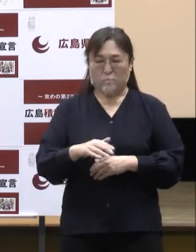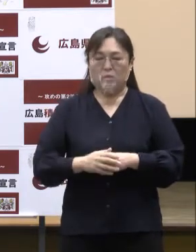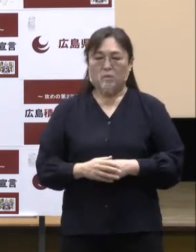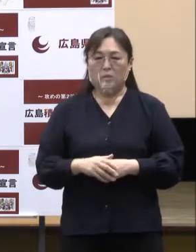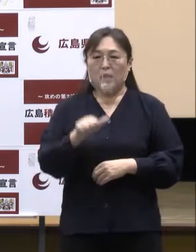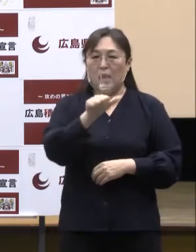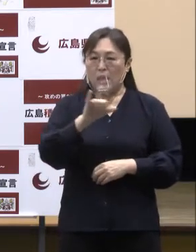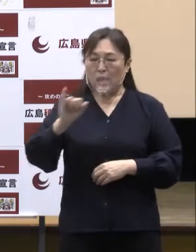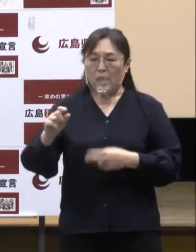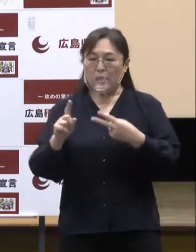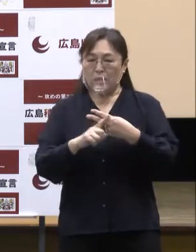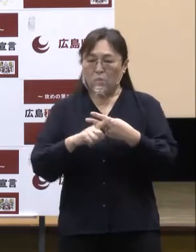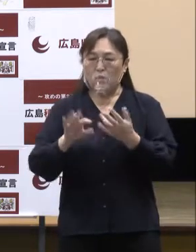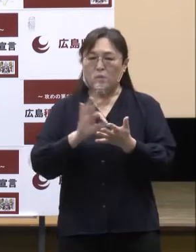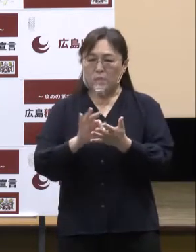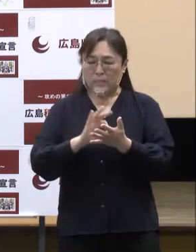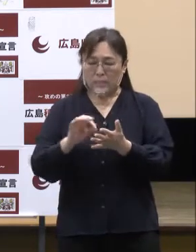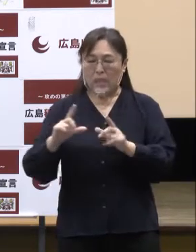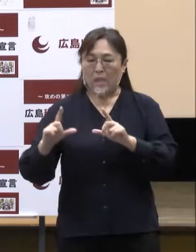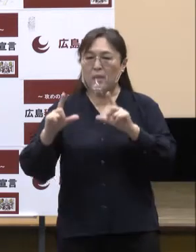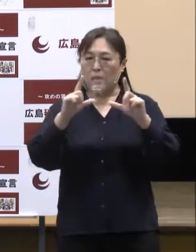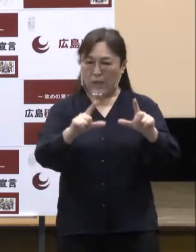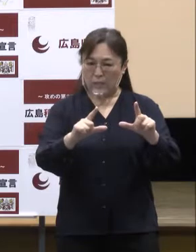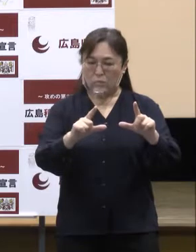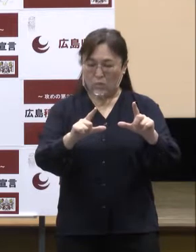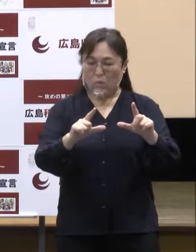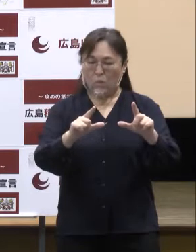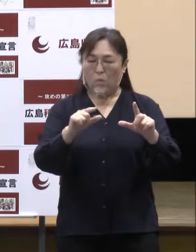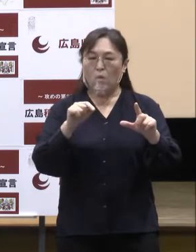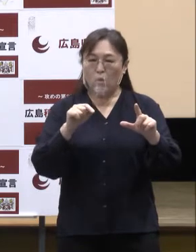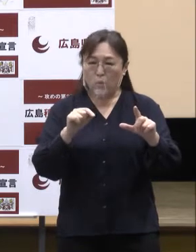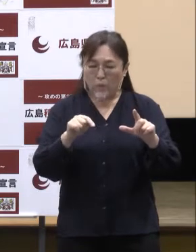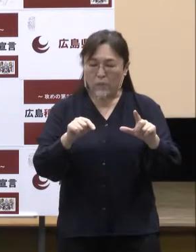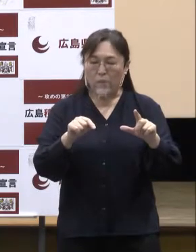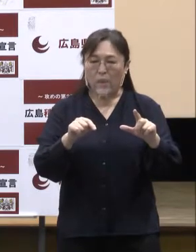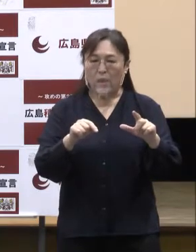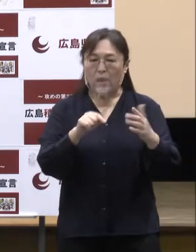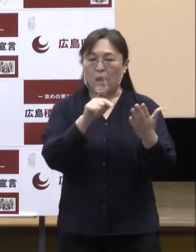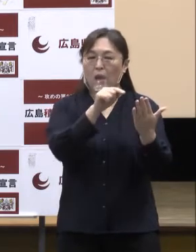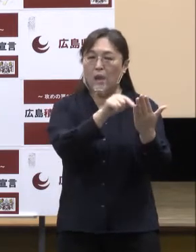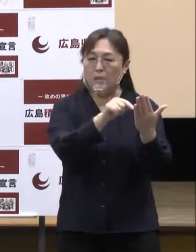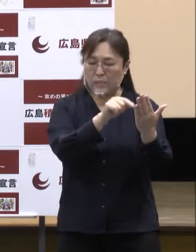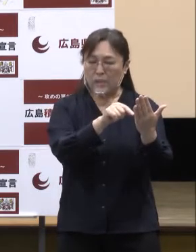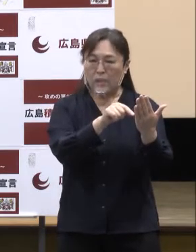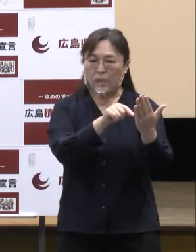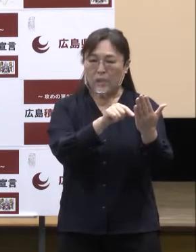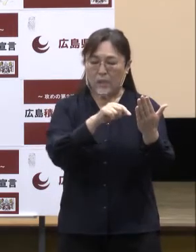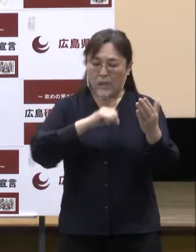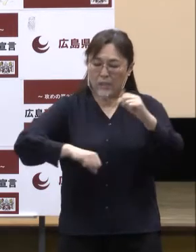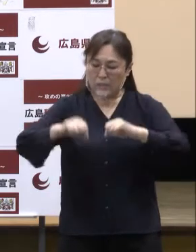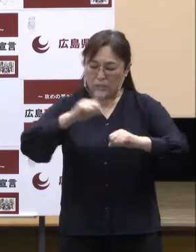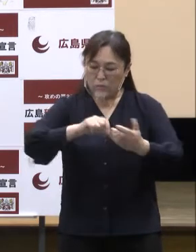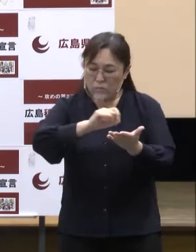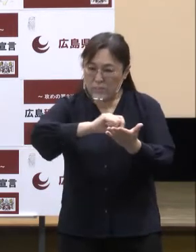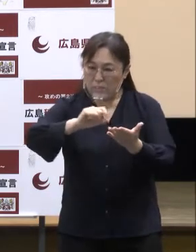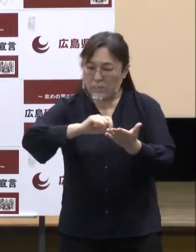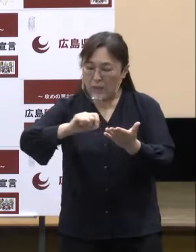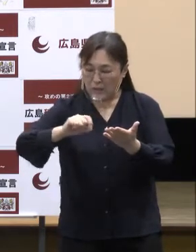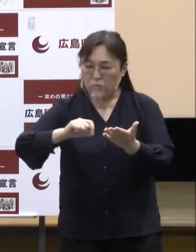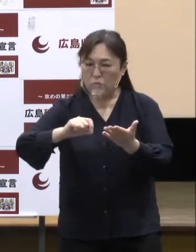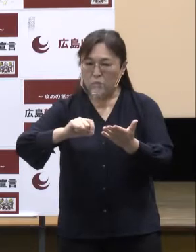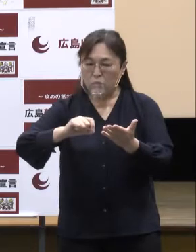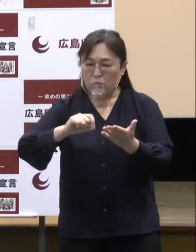ですが、これは利用者や利用者が自由記入欄で使われ